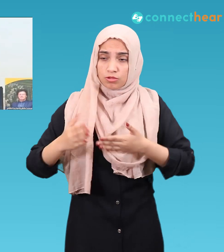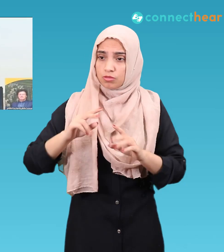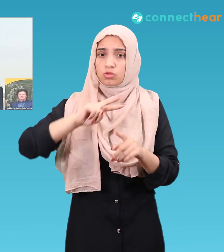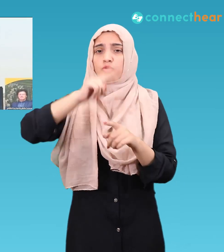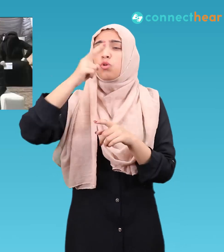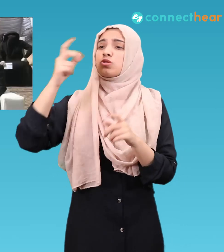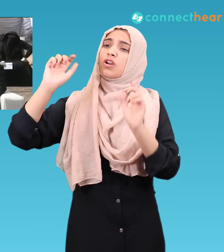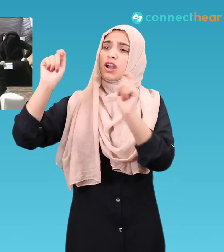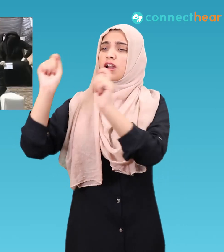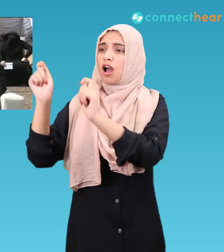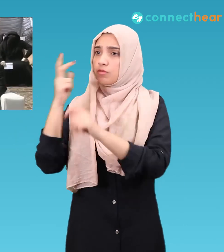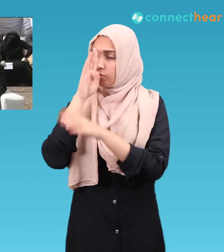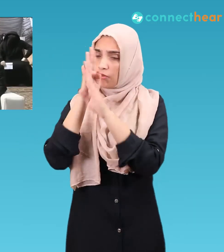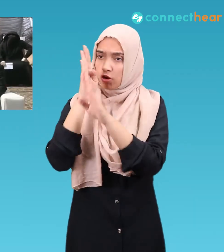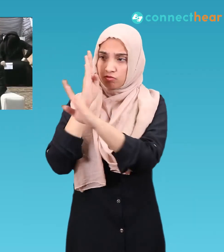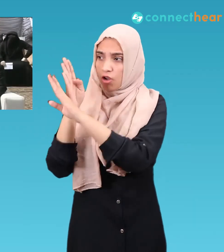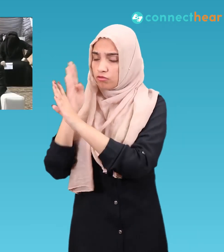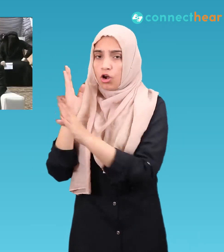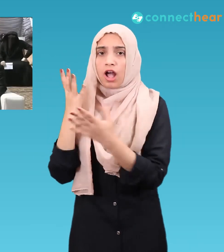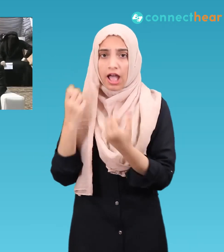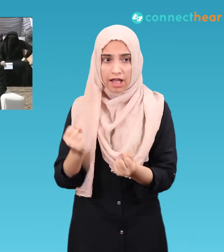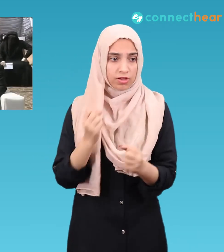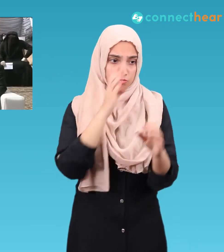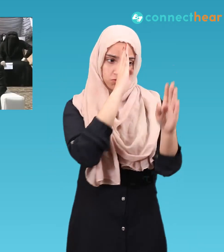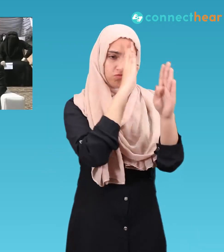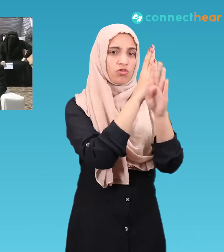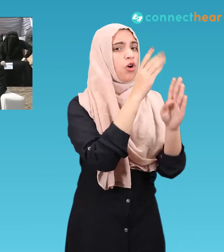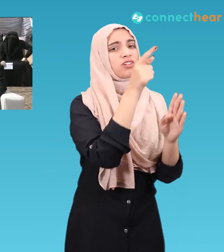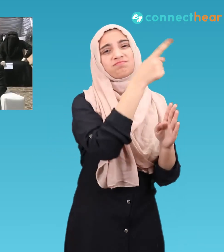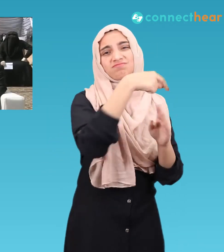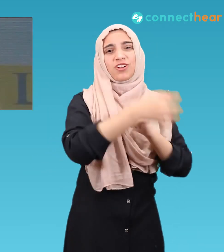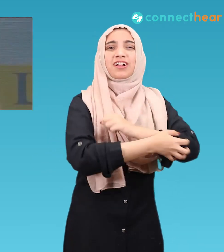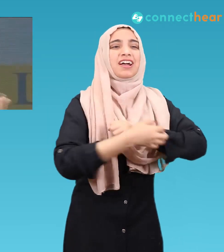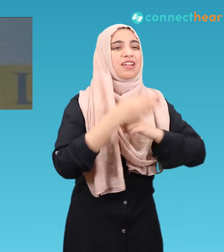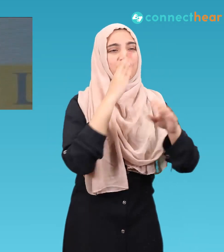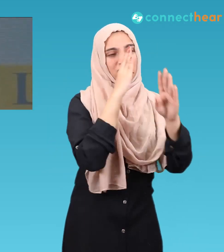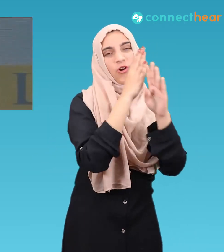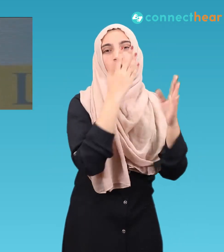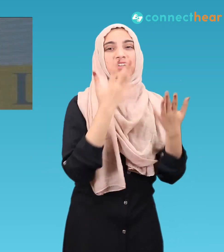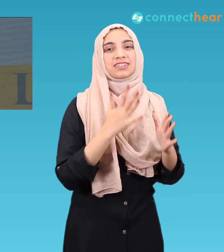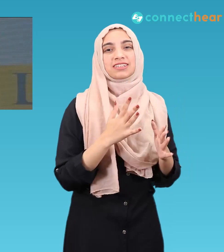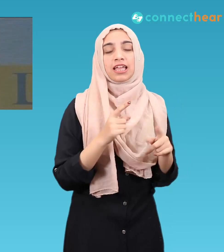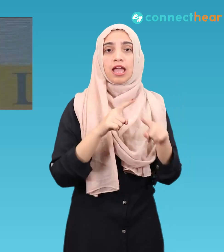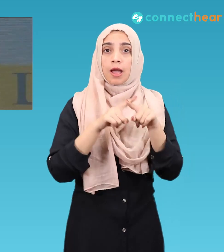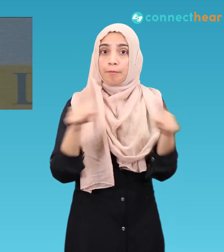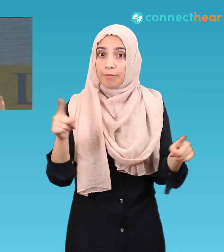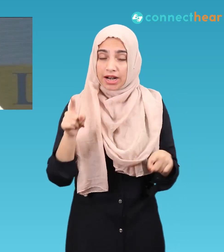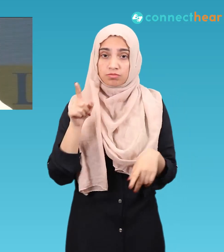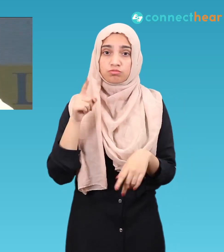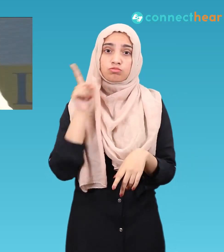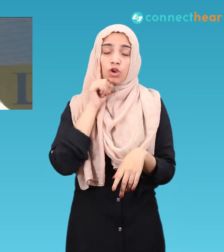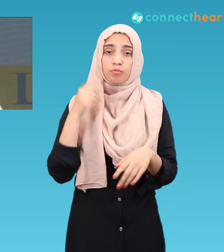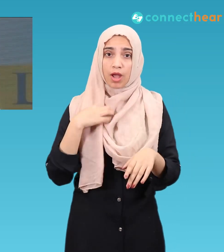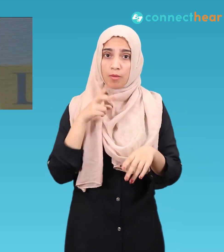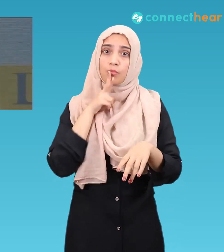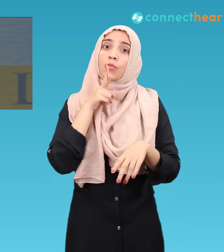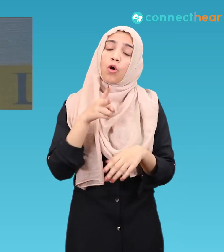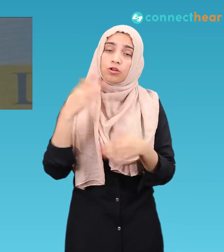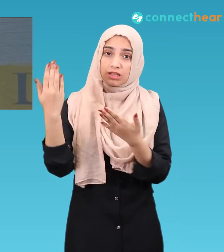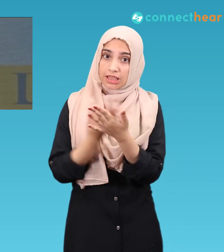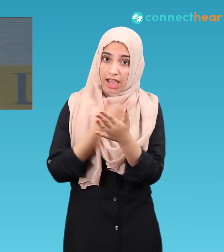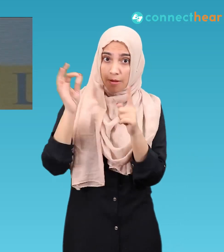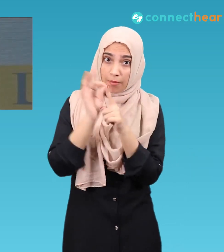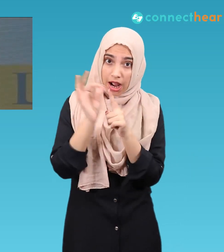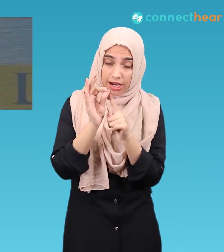ने। और ये जो हम जब नया पाकिस्तान कहते हैं, नई सोच का नाम है, एक नए माइंडसेट का नाम